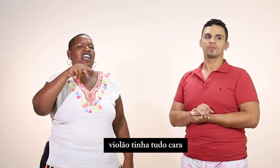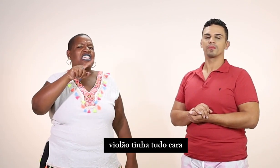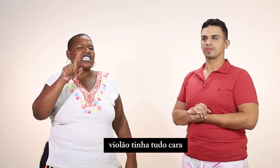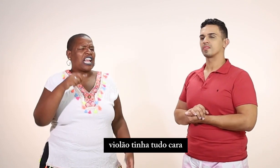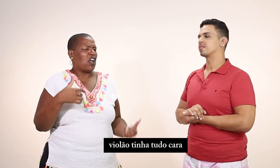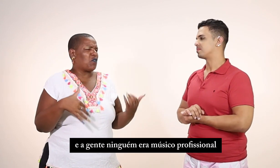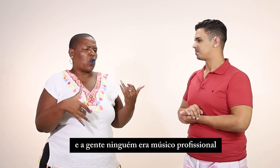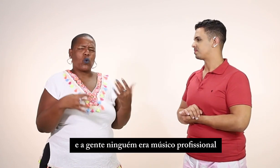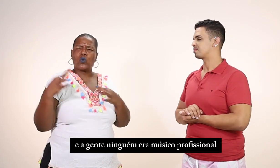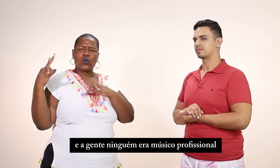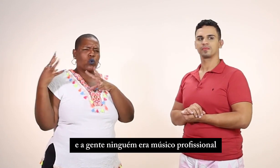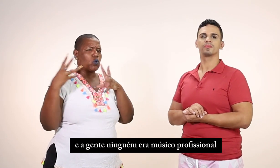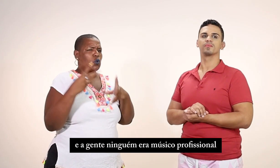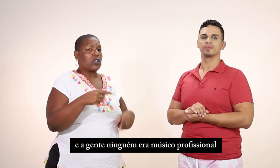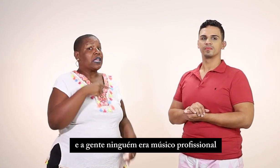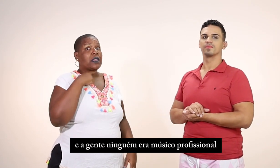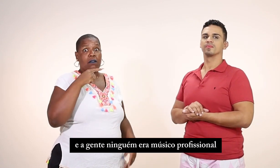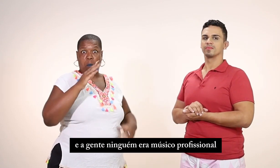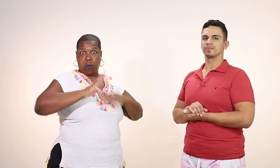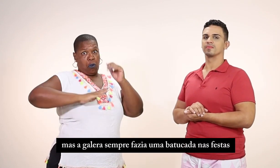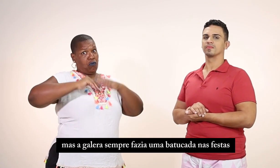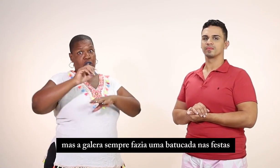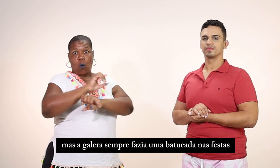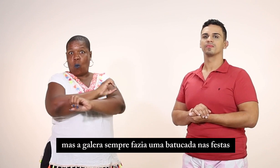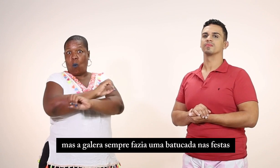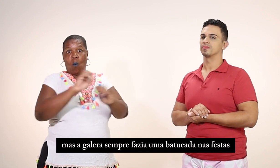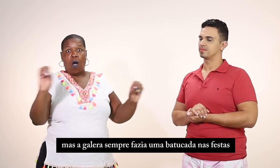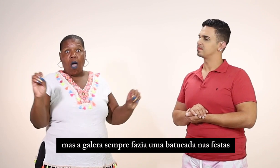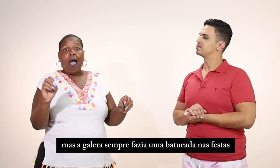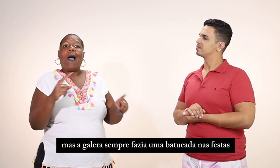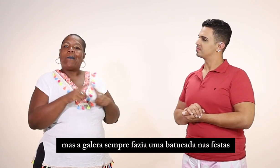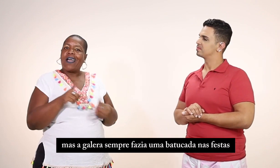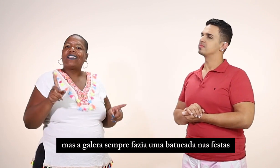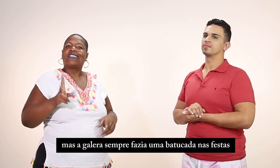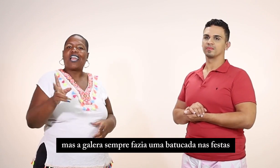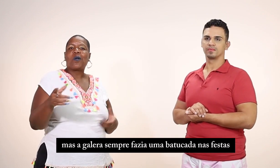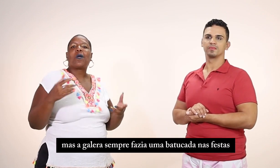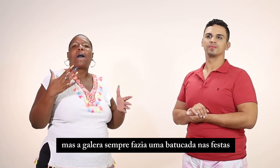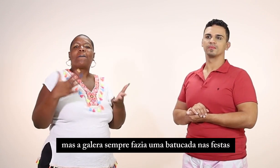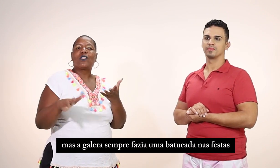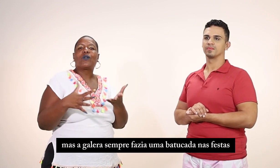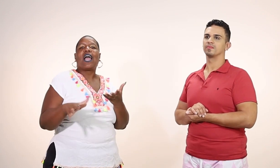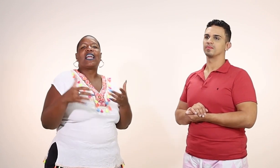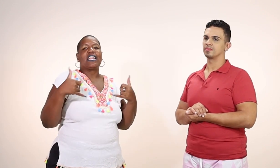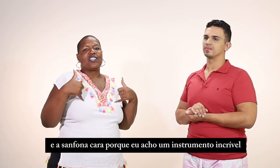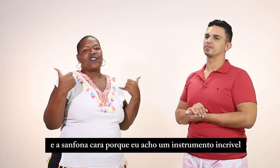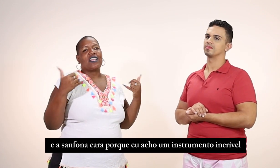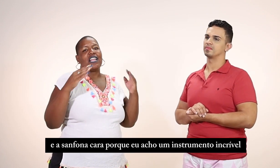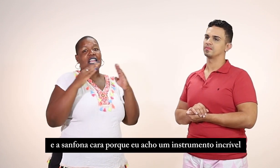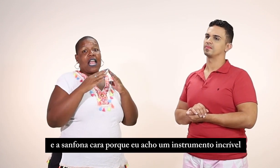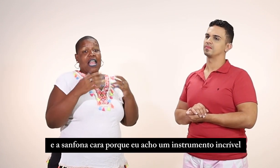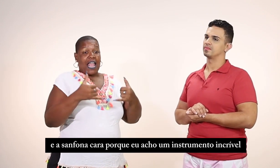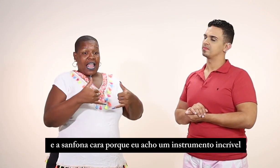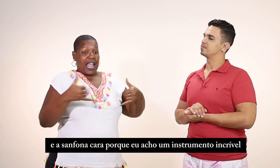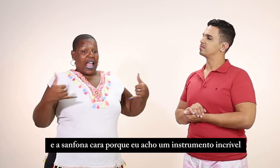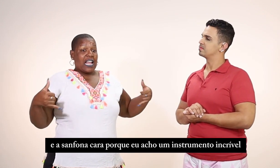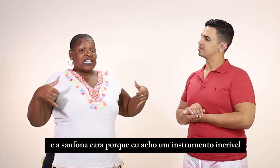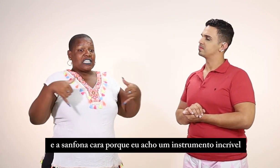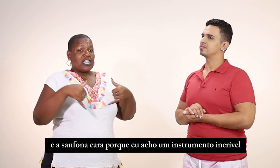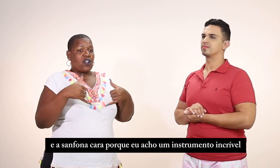tudo, cara. E a gente, ninguém era músico profissional, mas a galera sempre fazia uma batucada nas festas. E a sanfona, cara, porque eu acho um